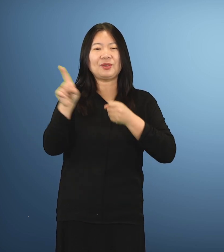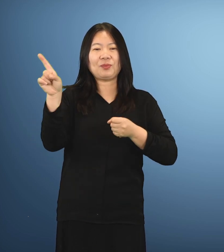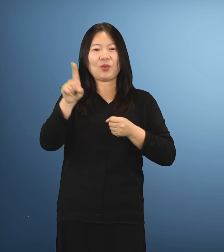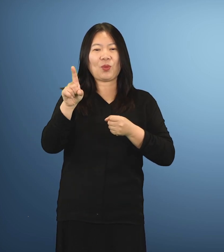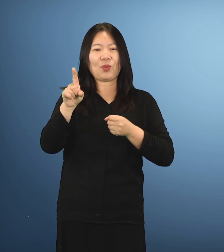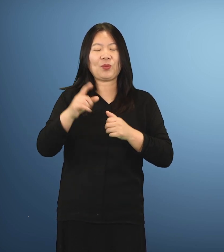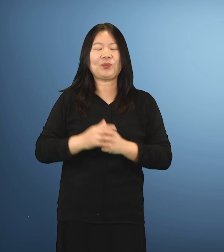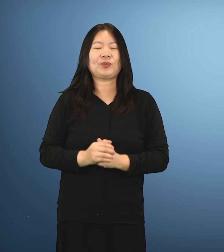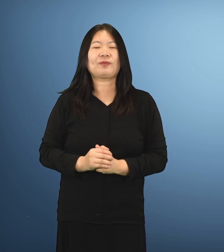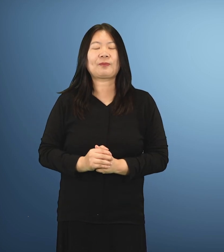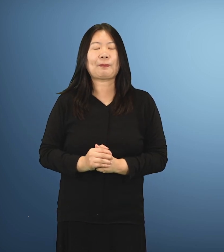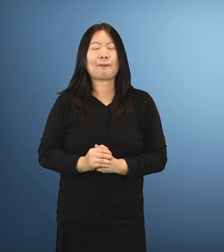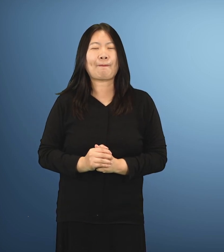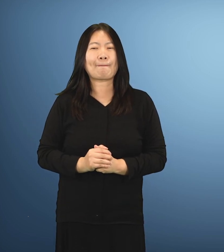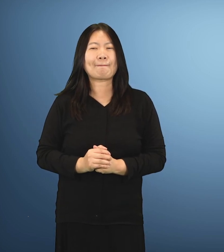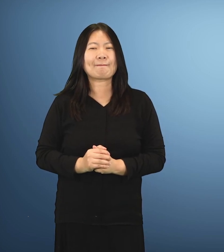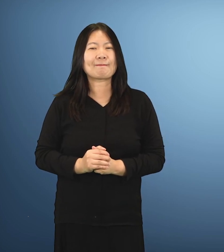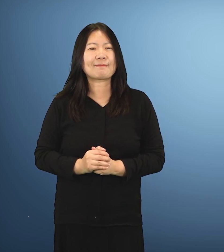토탈리티,